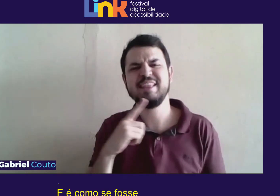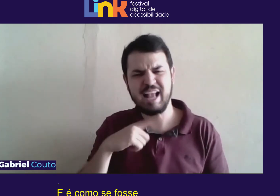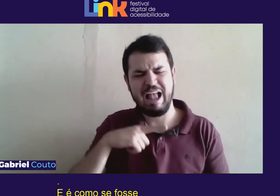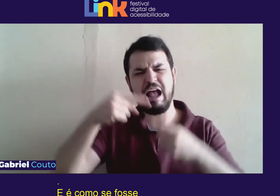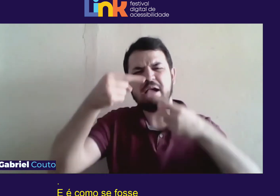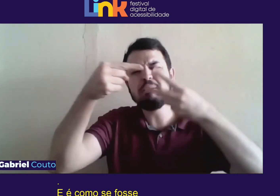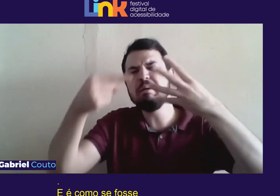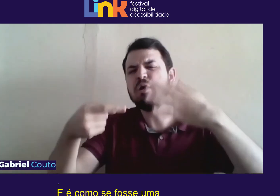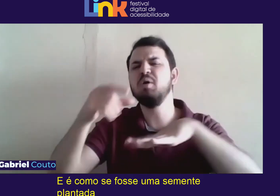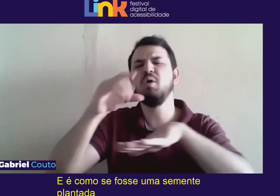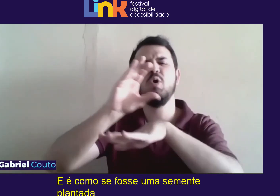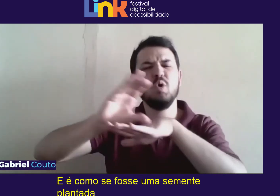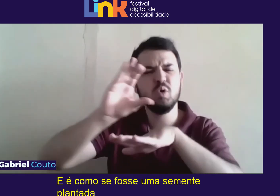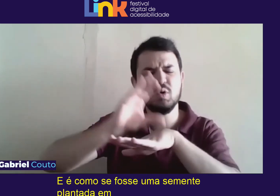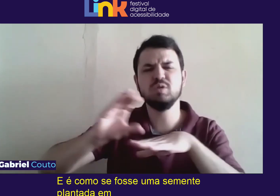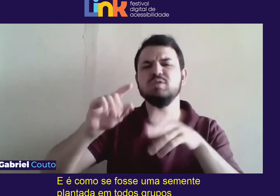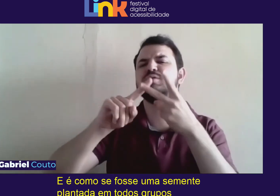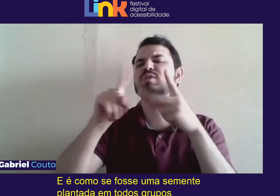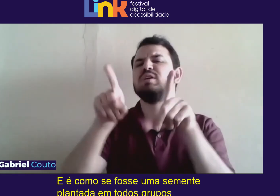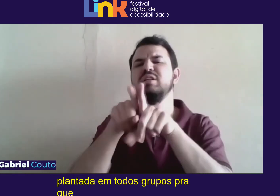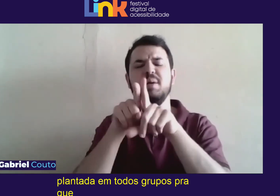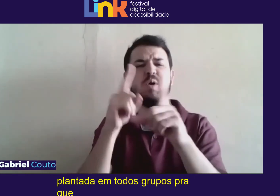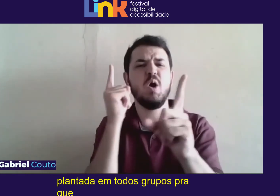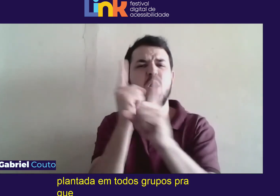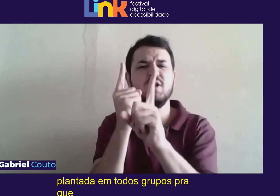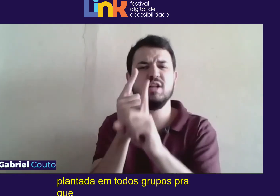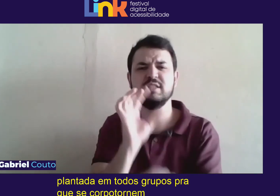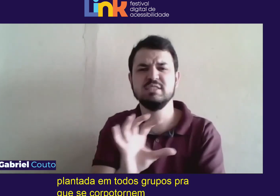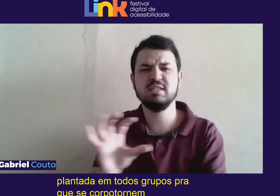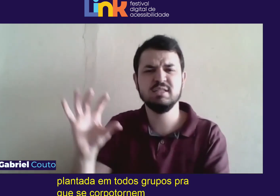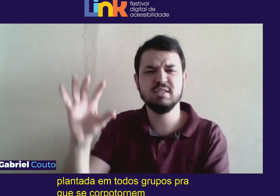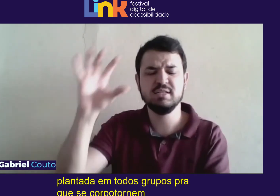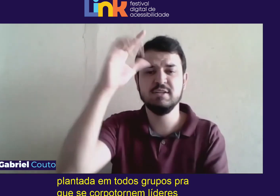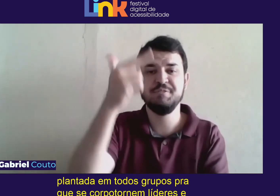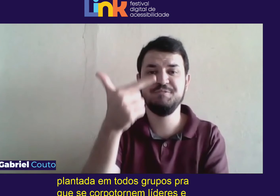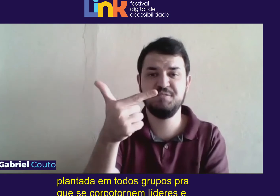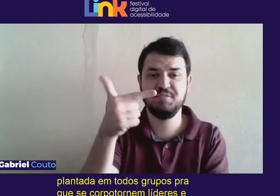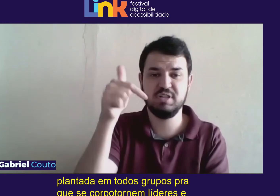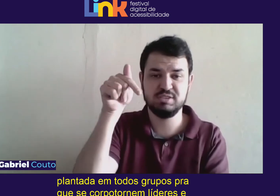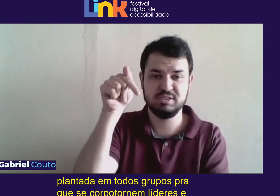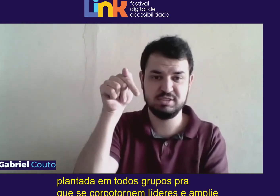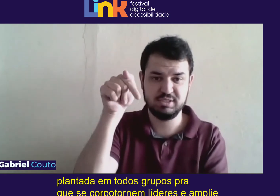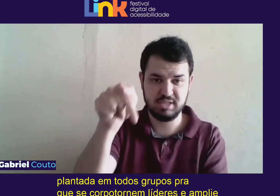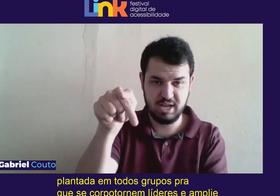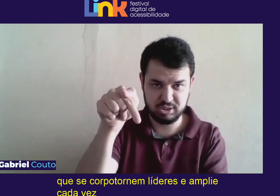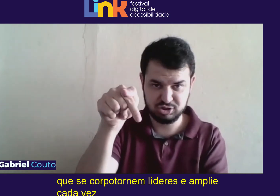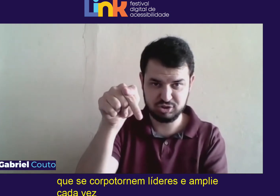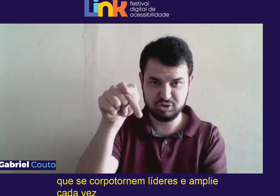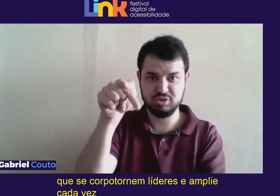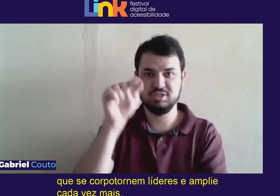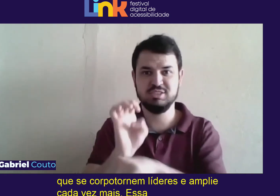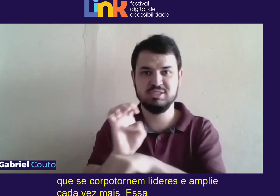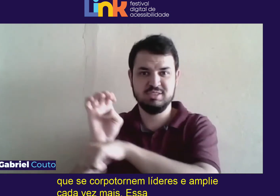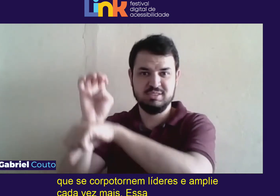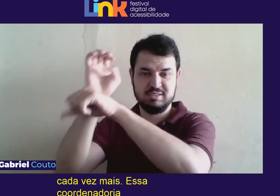Então, essa coordenadoria tem vários assuntos que são disseminados em 27